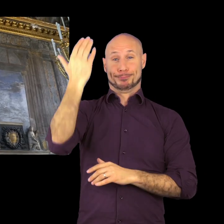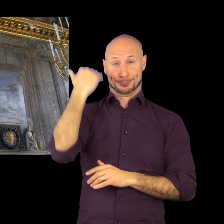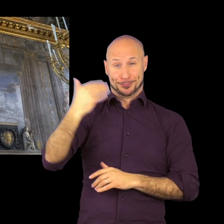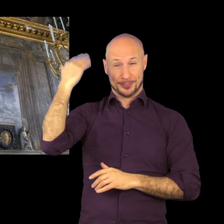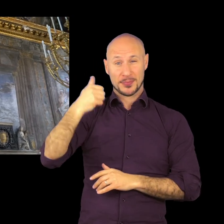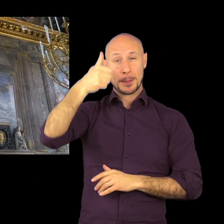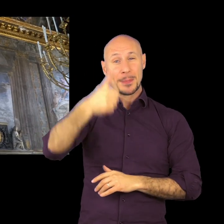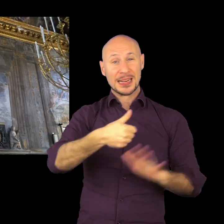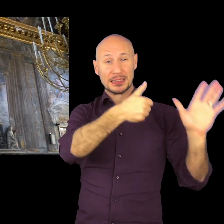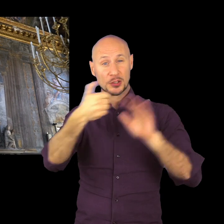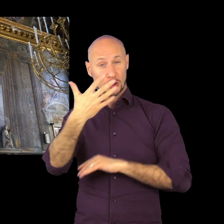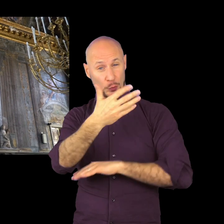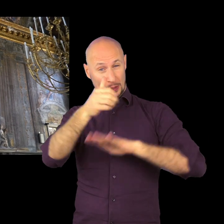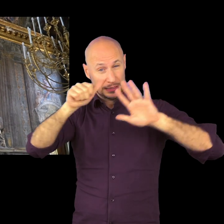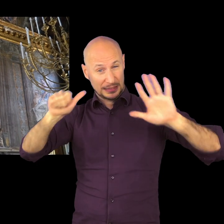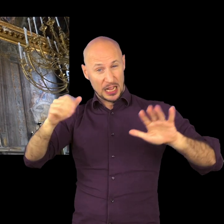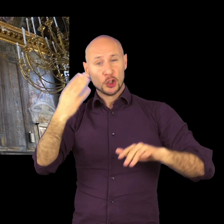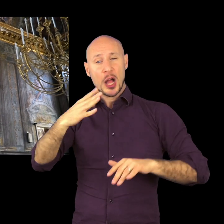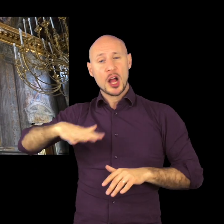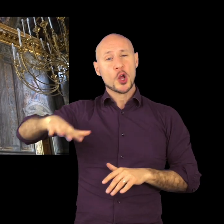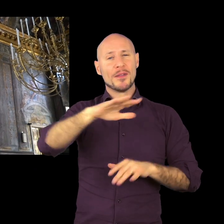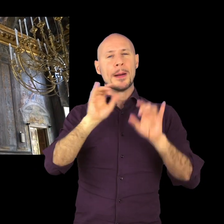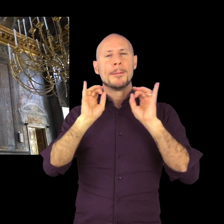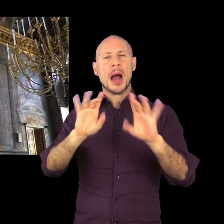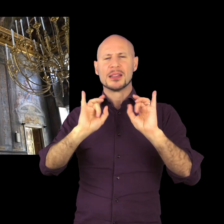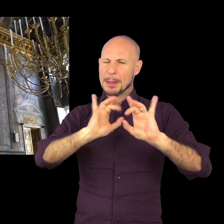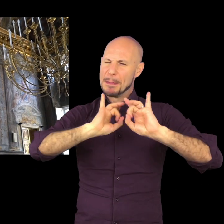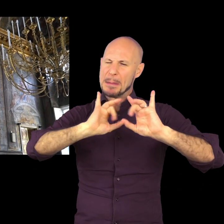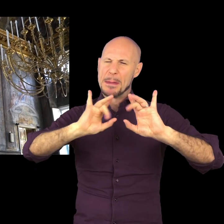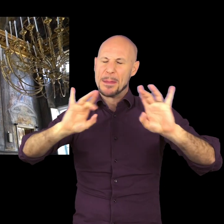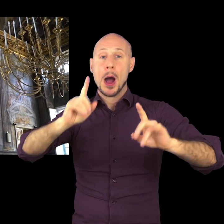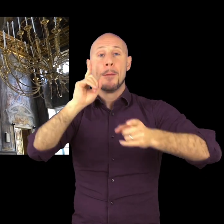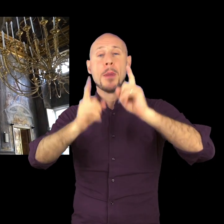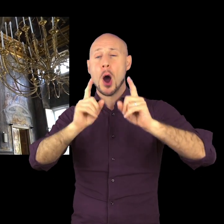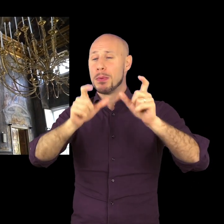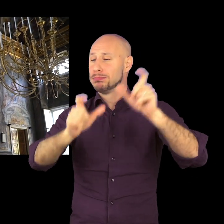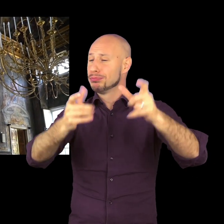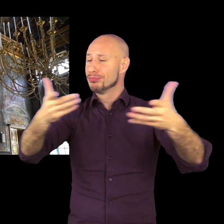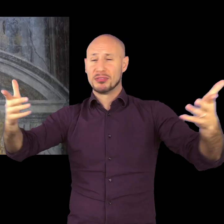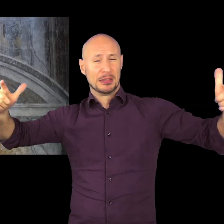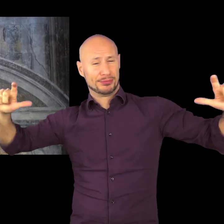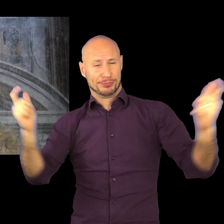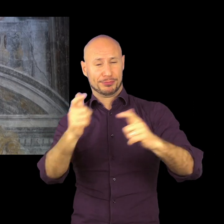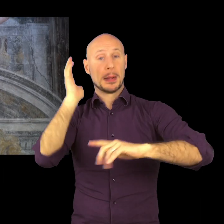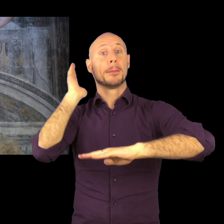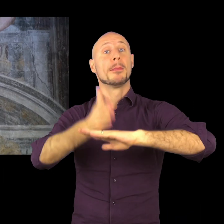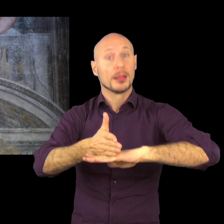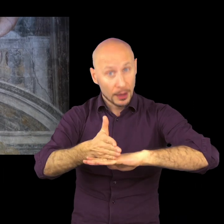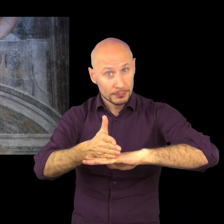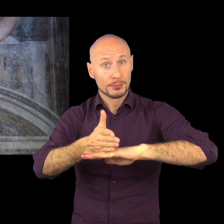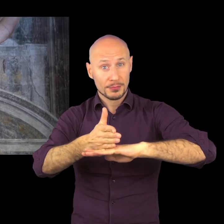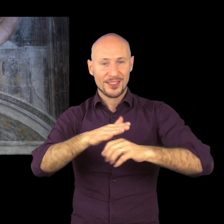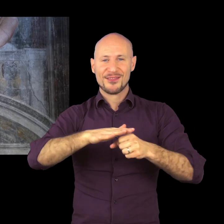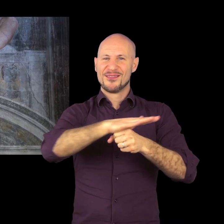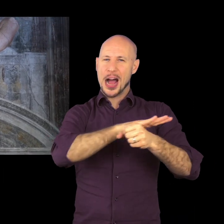narrative? Perché nel 1656 infatti in città entra la peste che colpisce